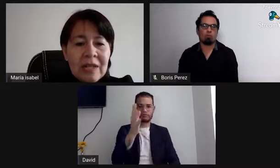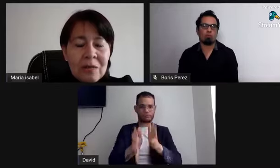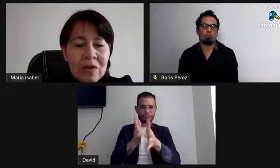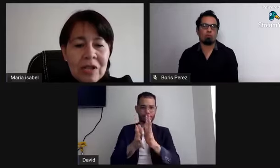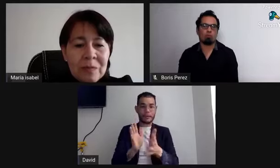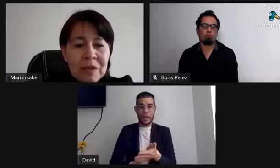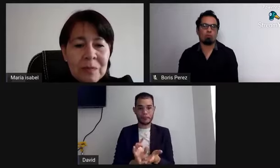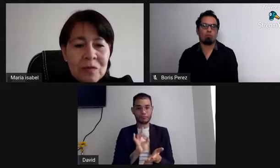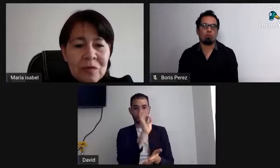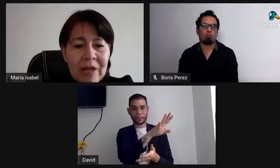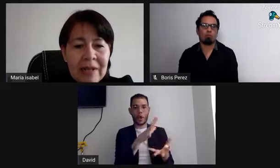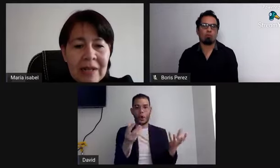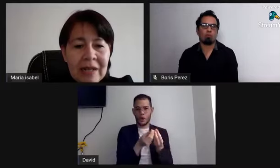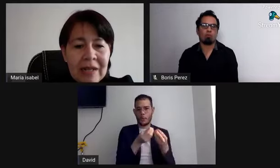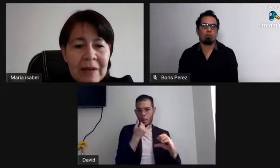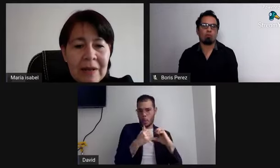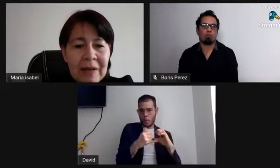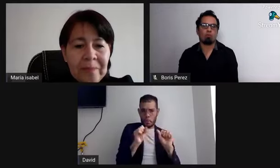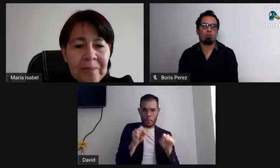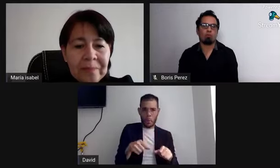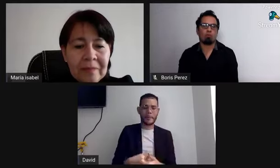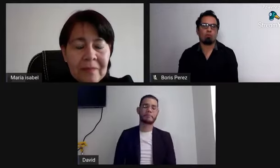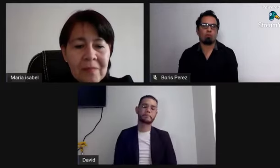como dice Boris, pues por un tema